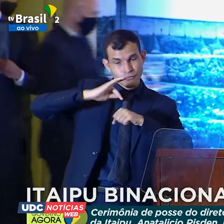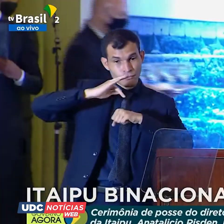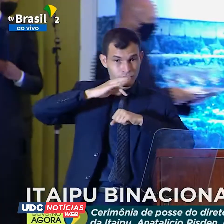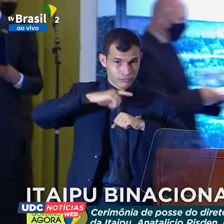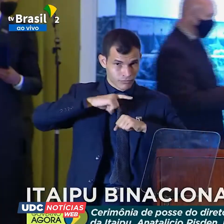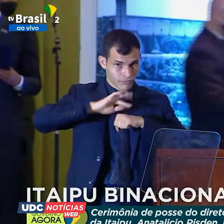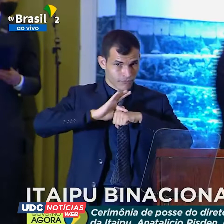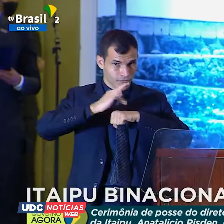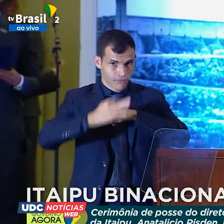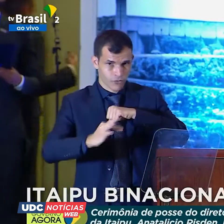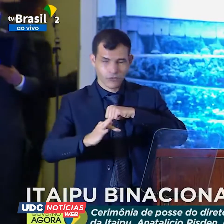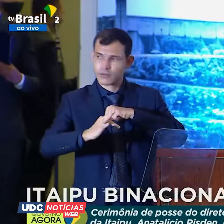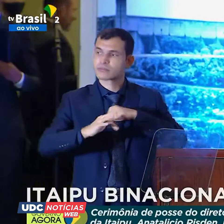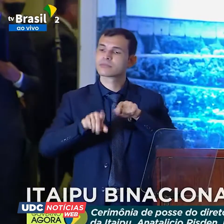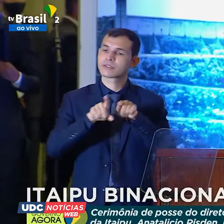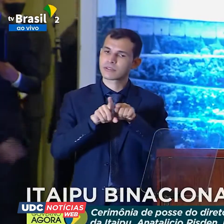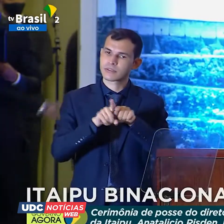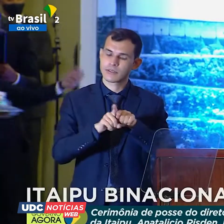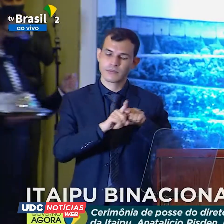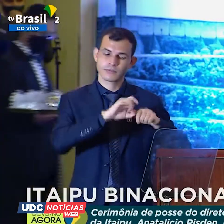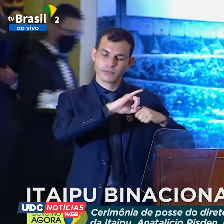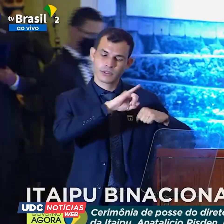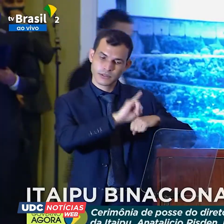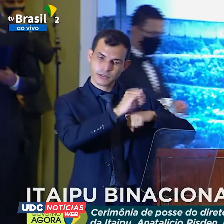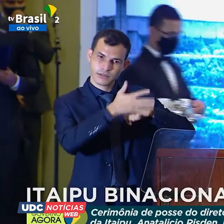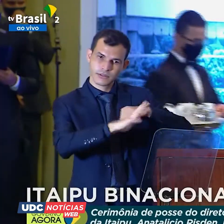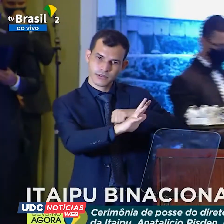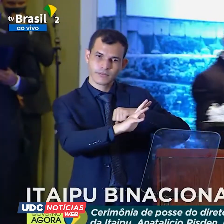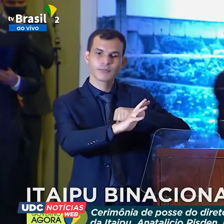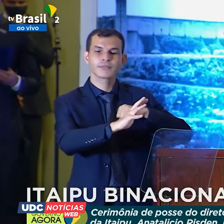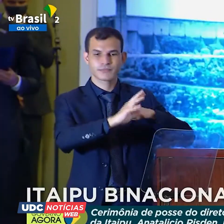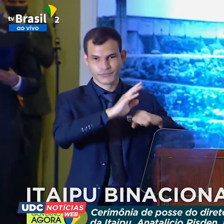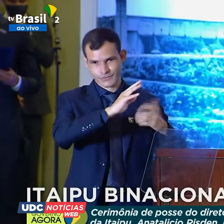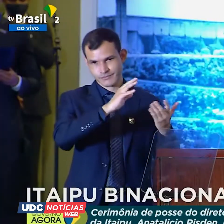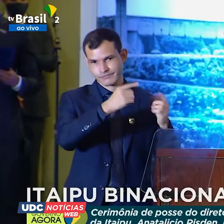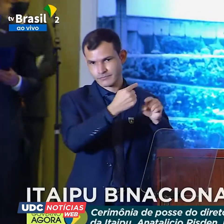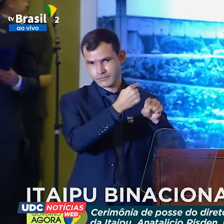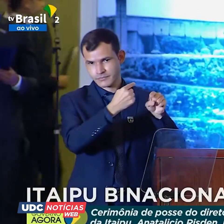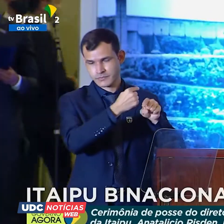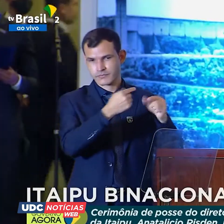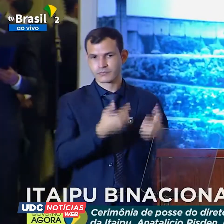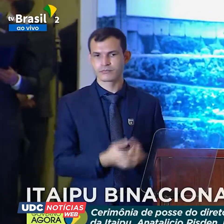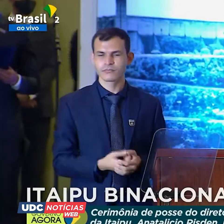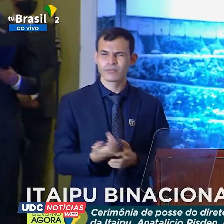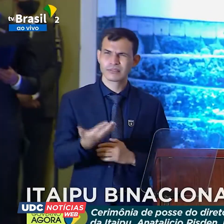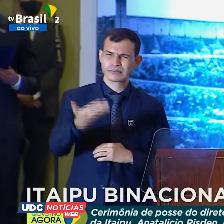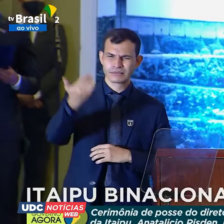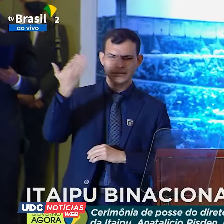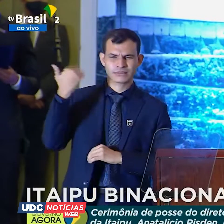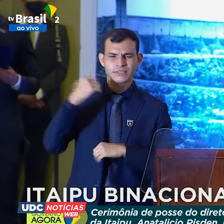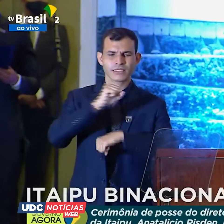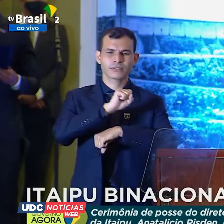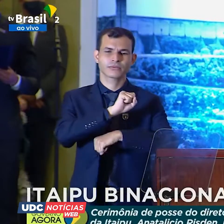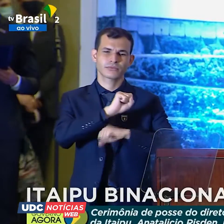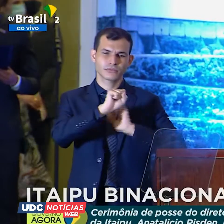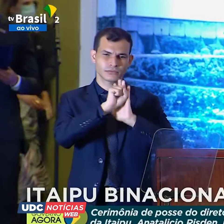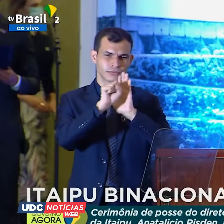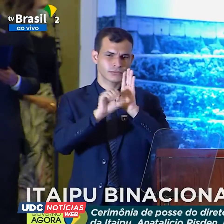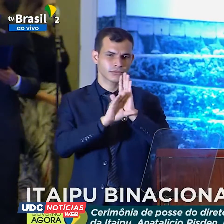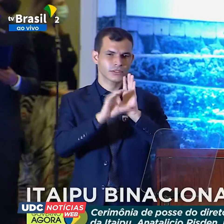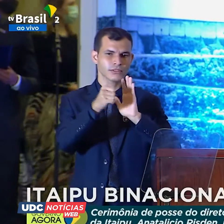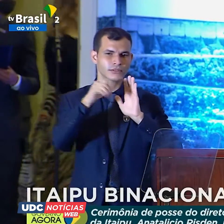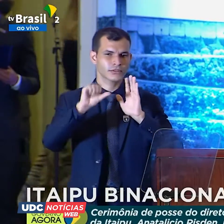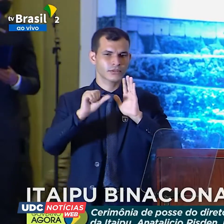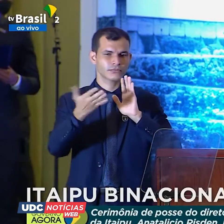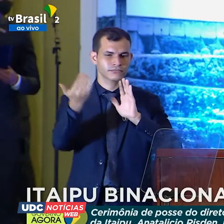Binacional. Chegada da minha família em Foz do Iguaçu, data do final do século XIX, quando aquela